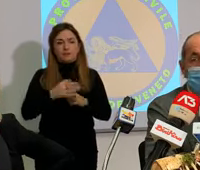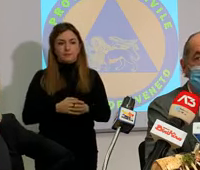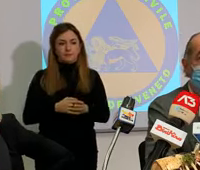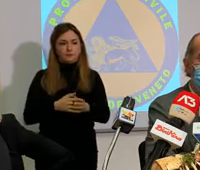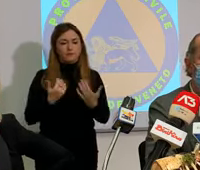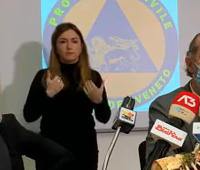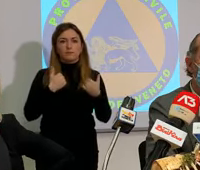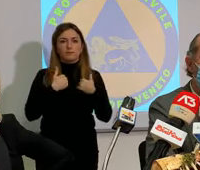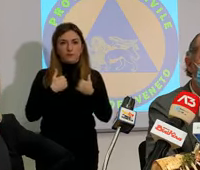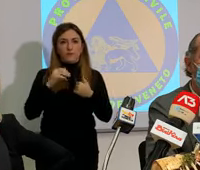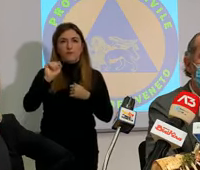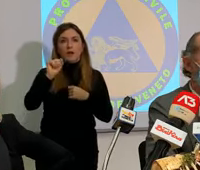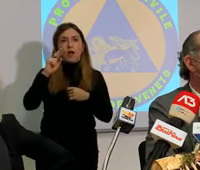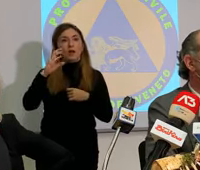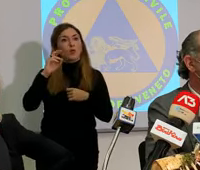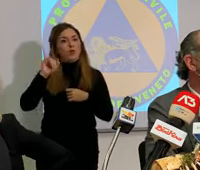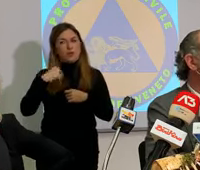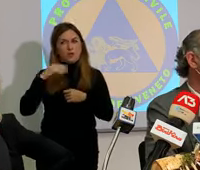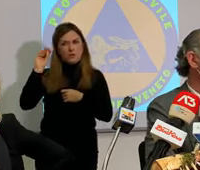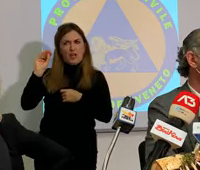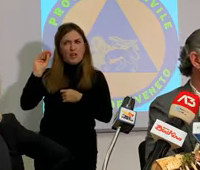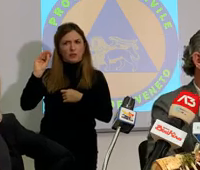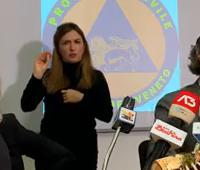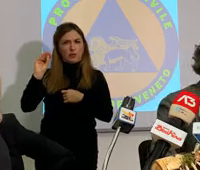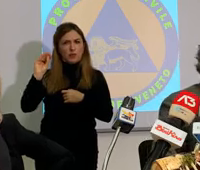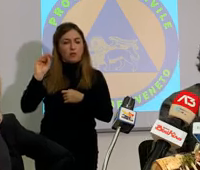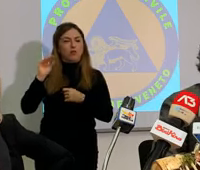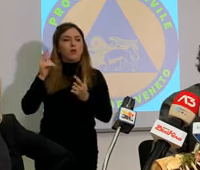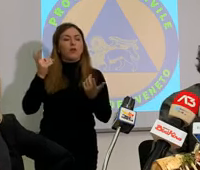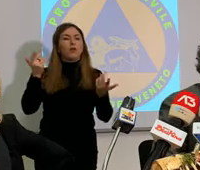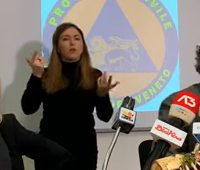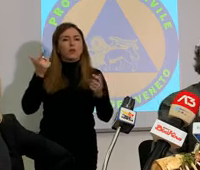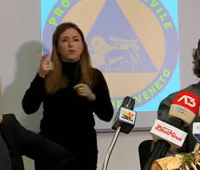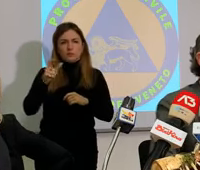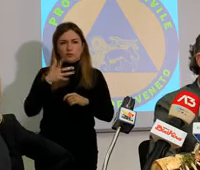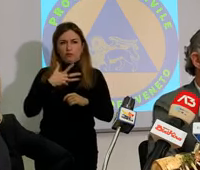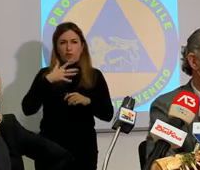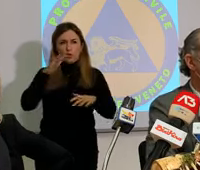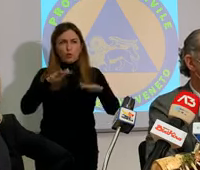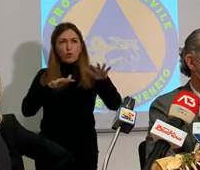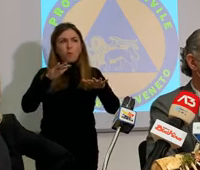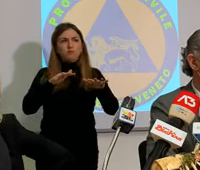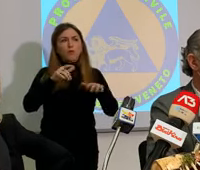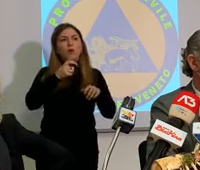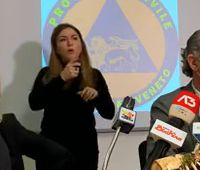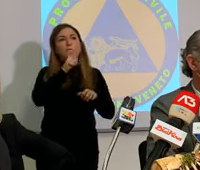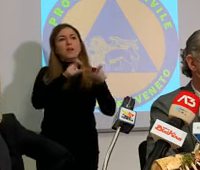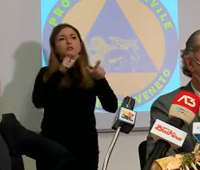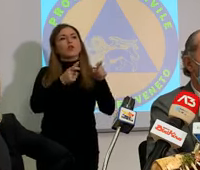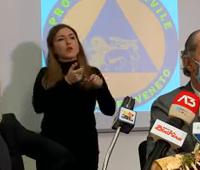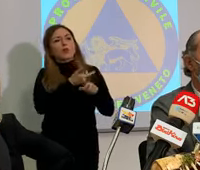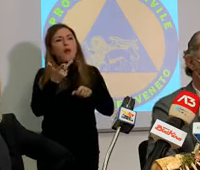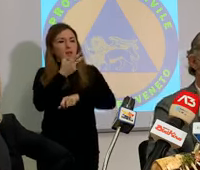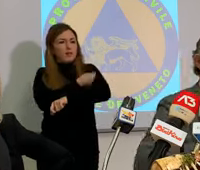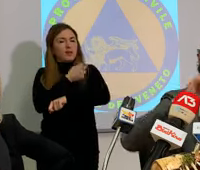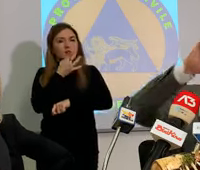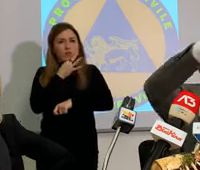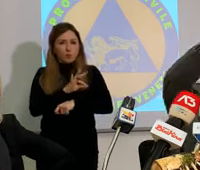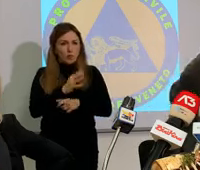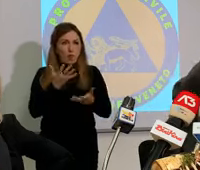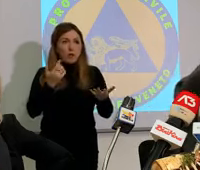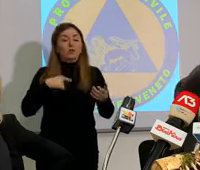chiesto io personalmente ad arcuri siccome c'è un grosso punto di domanda diciamolo fino in fondo su quanti si vaccineranno noi abbiamo fatto